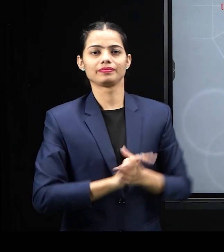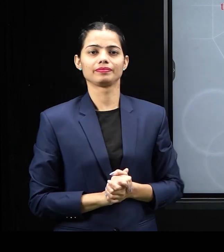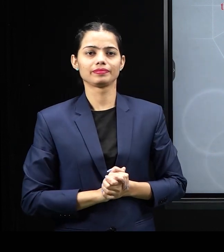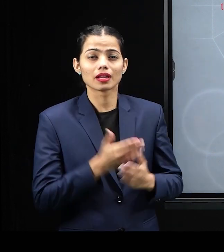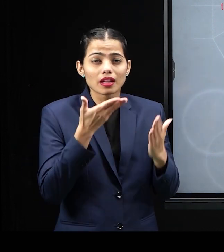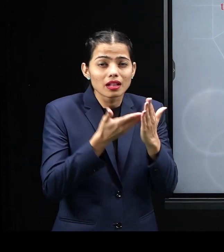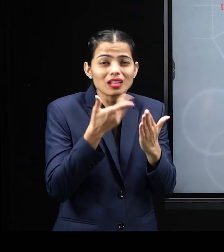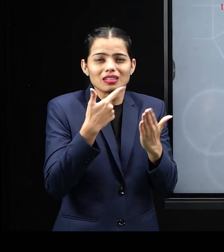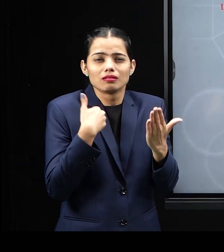ಆದ್ದರಿಂದ